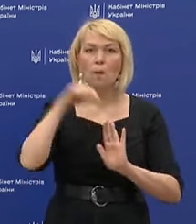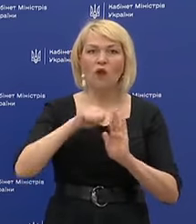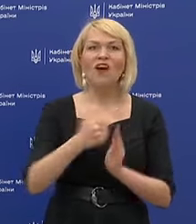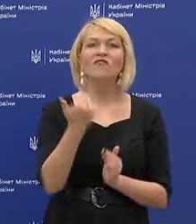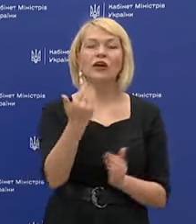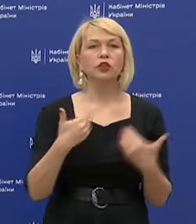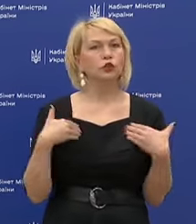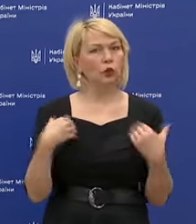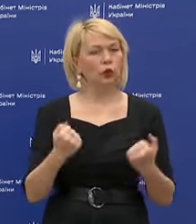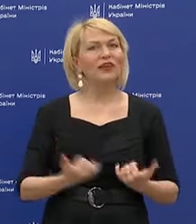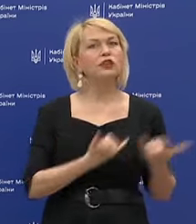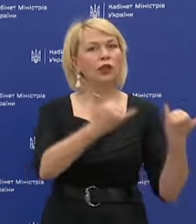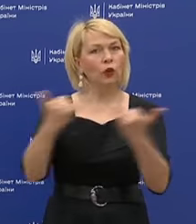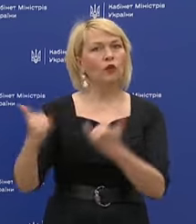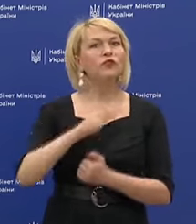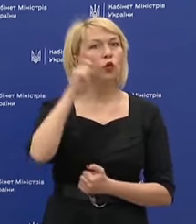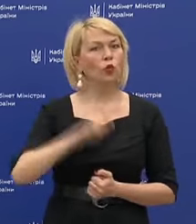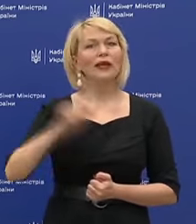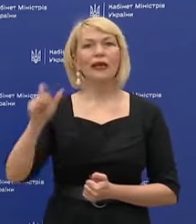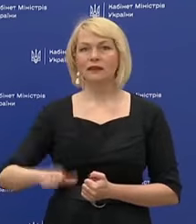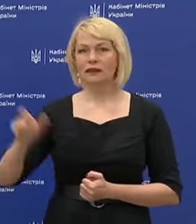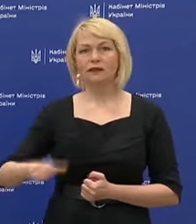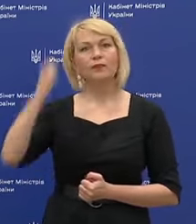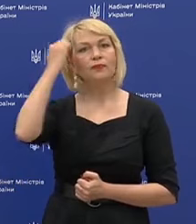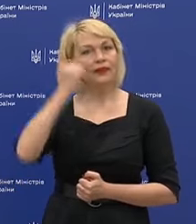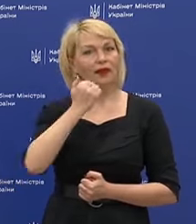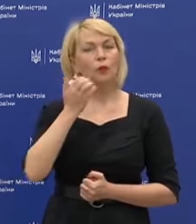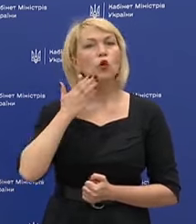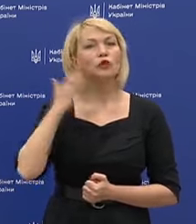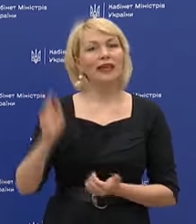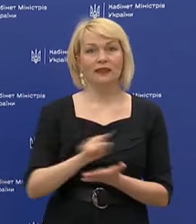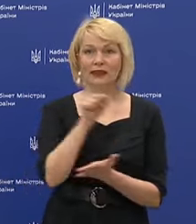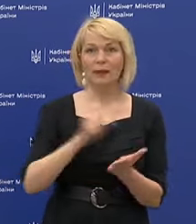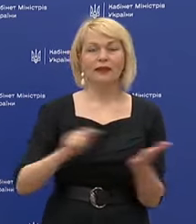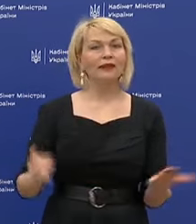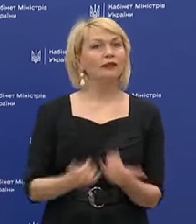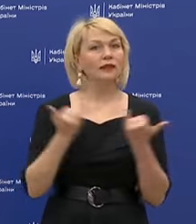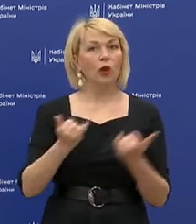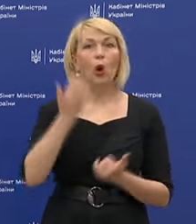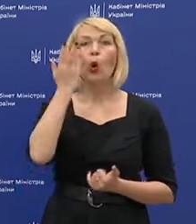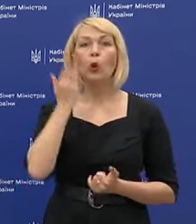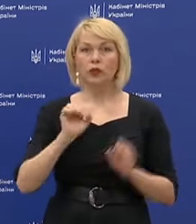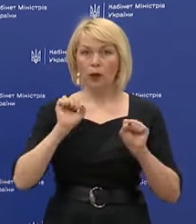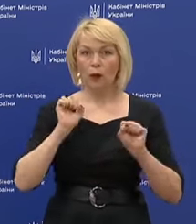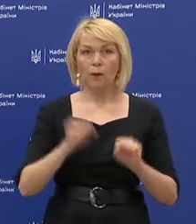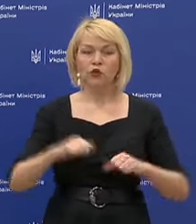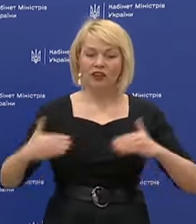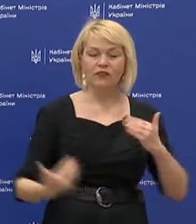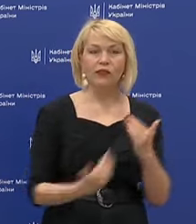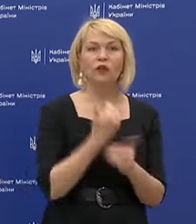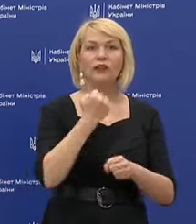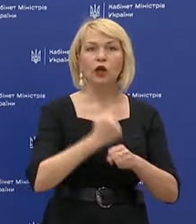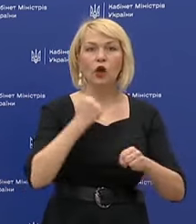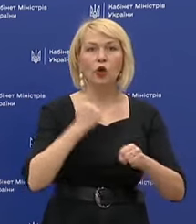ваше здоров'я, шановні українці. Дякуємо. І останнє запитання на сьогодні. Коли можна буде відновити